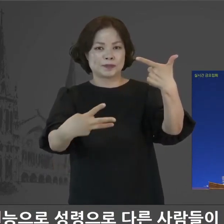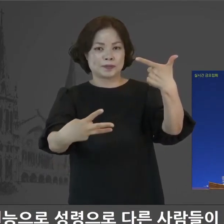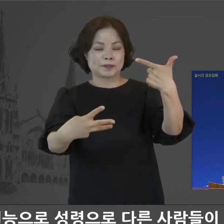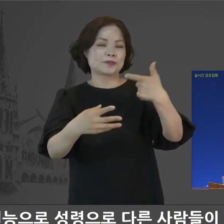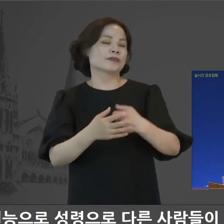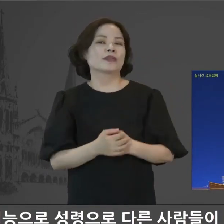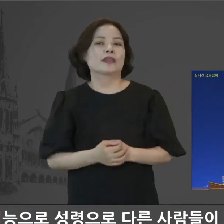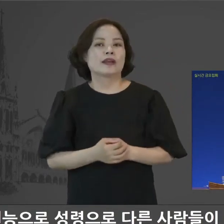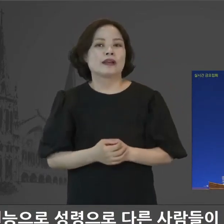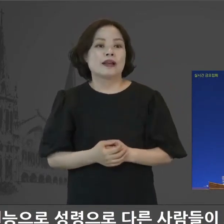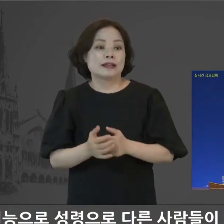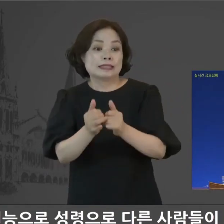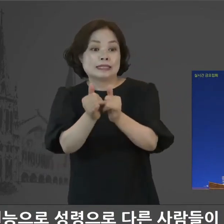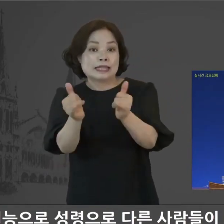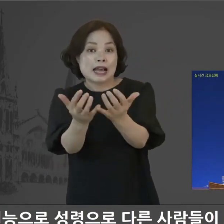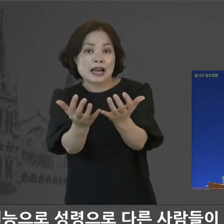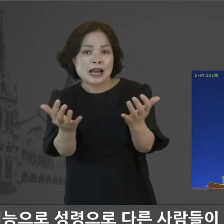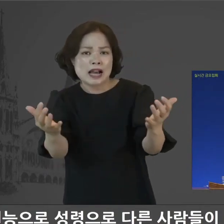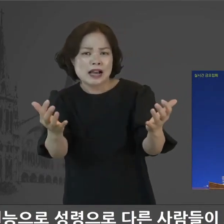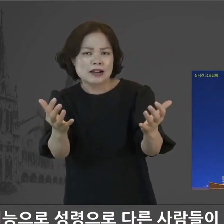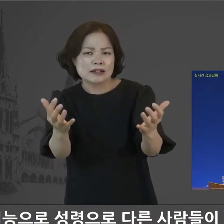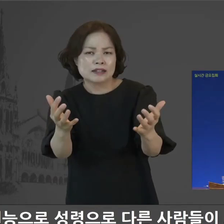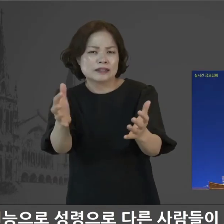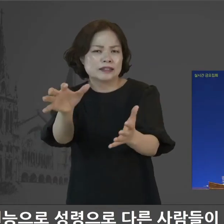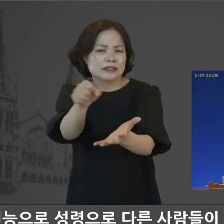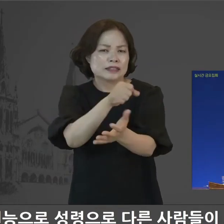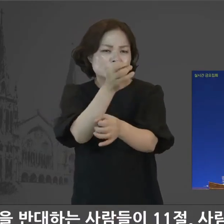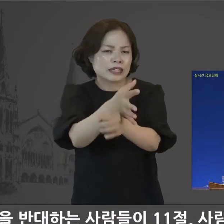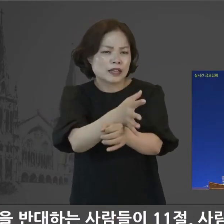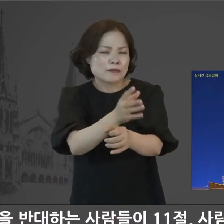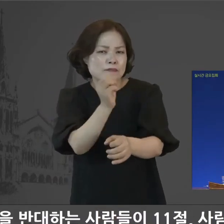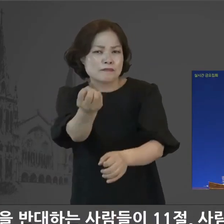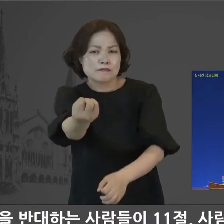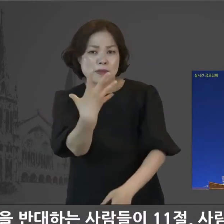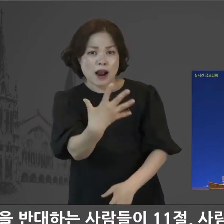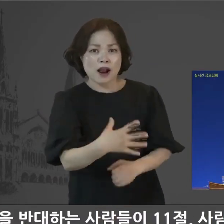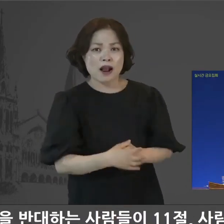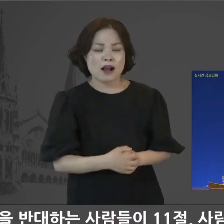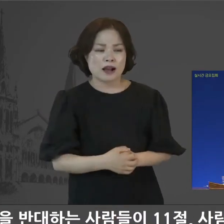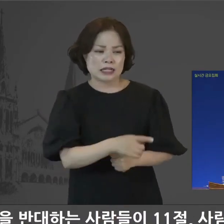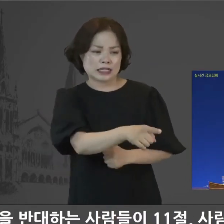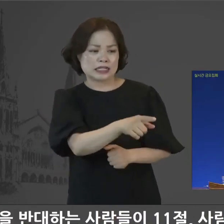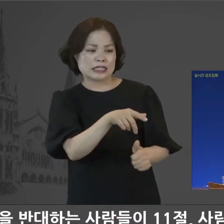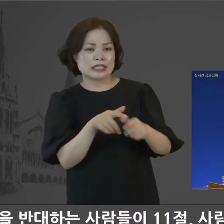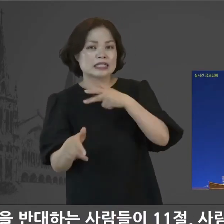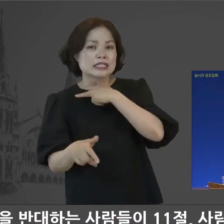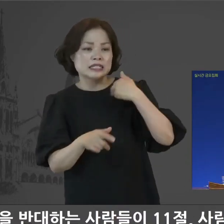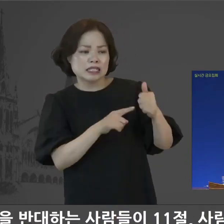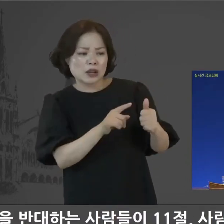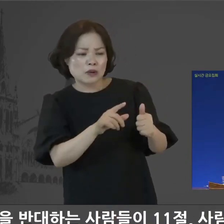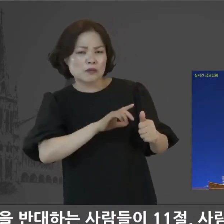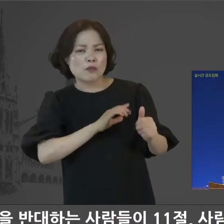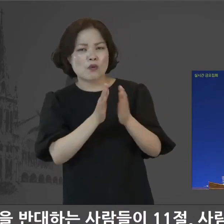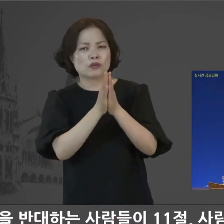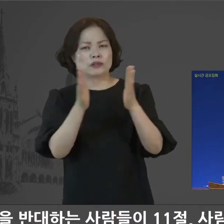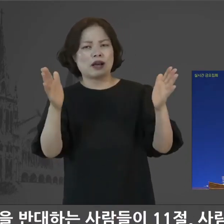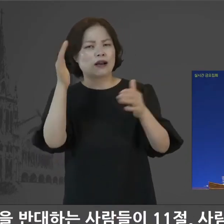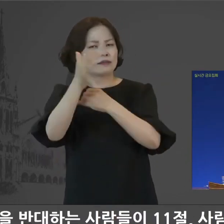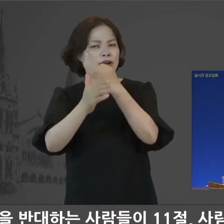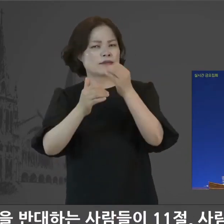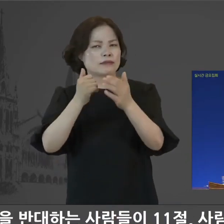읽습니다. 사람들을 매수하여 말하게 하되 이 사람이 모세와